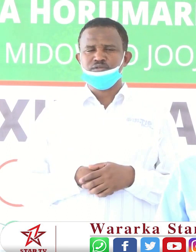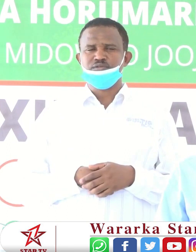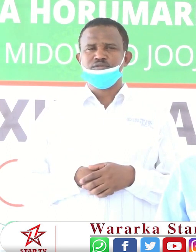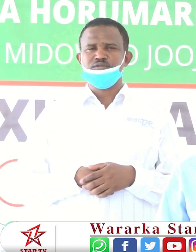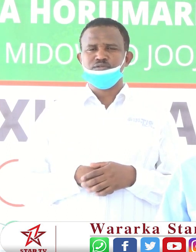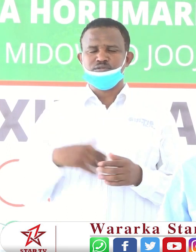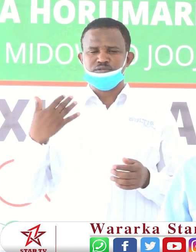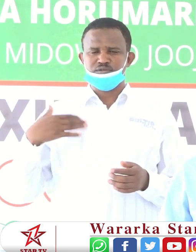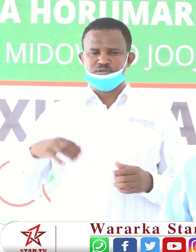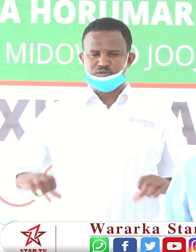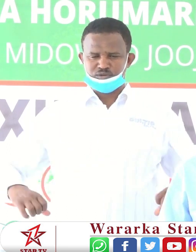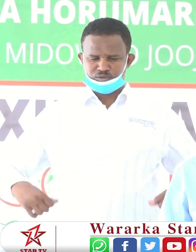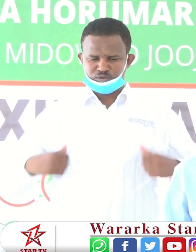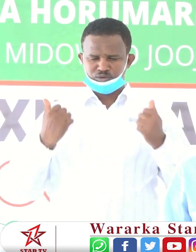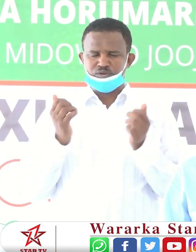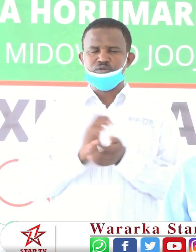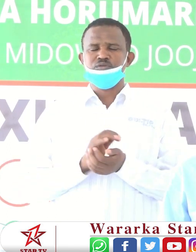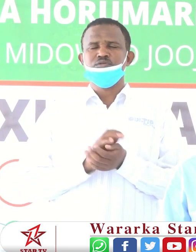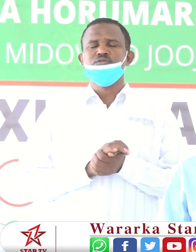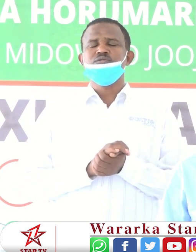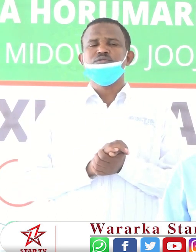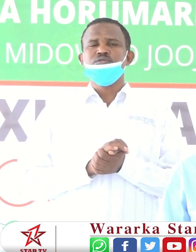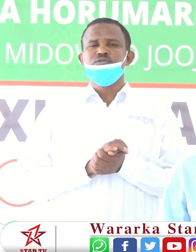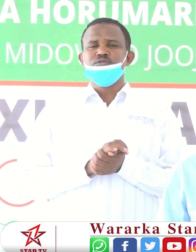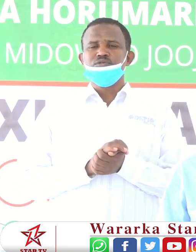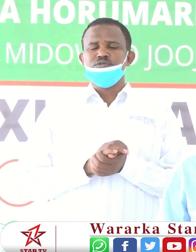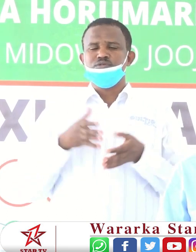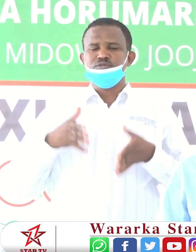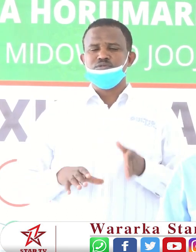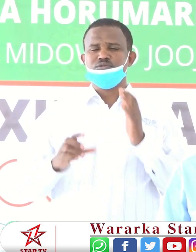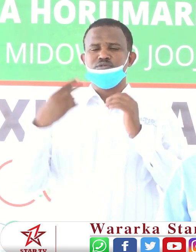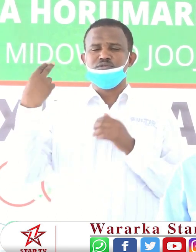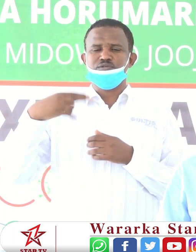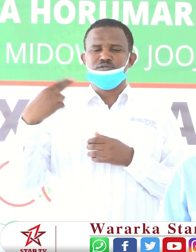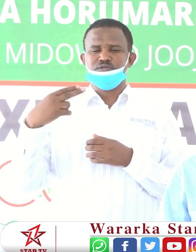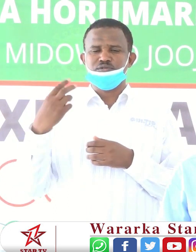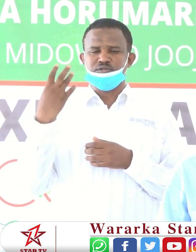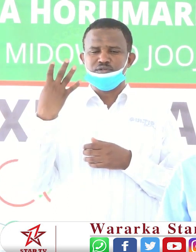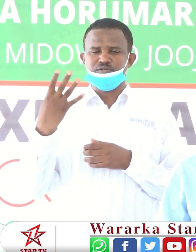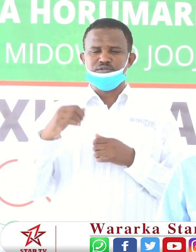dadkaas waxay ku kala nool yihiin 4 magaalada Hargeysa ah iyo 3 magaalada Boorama ah